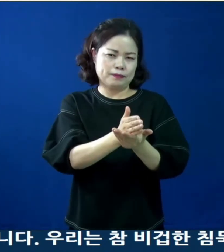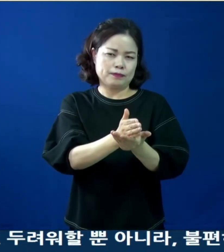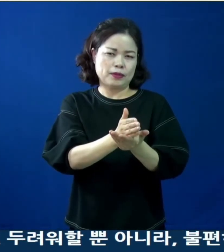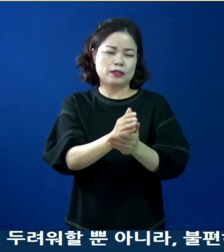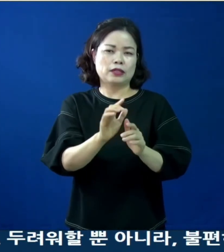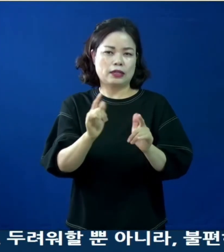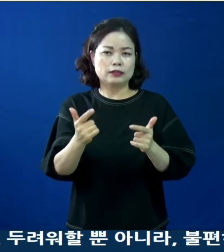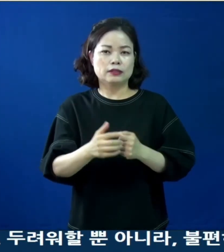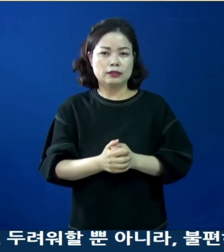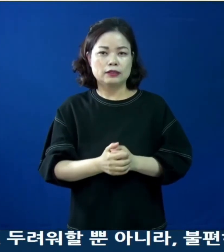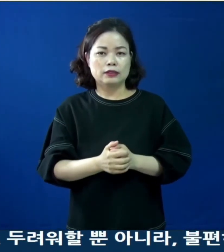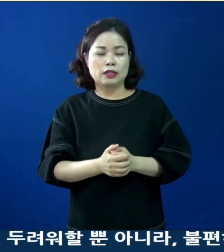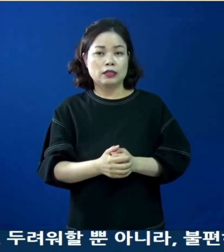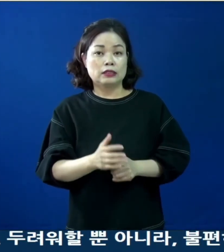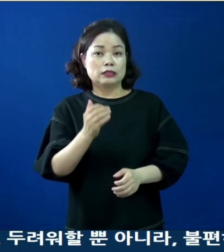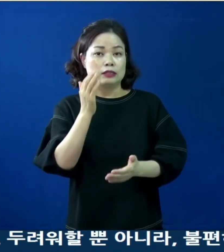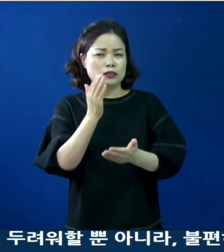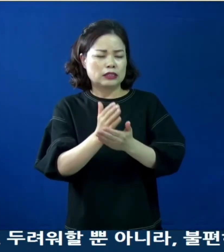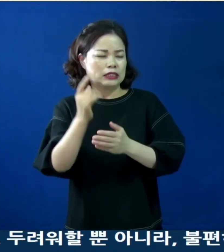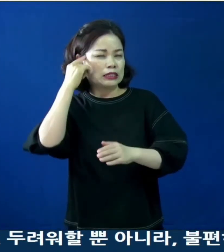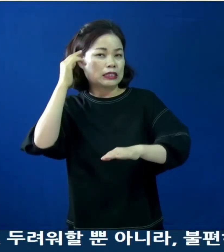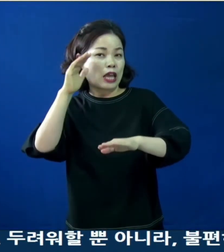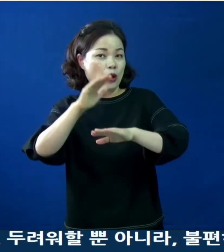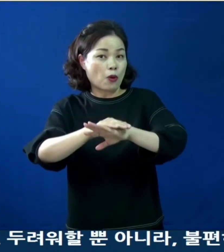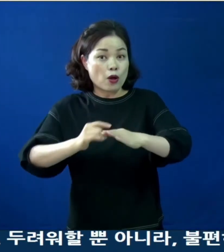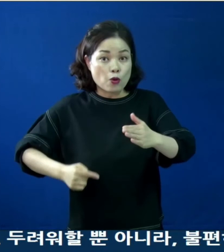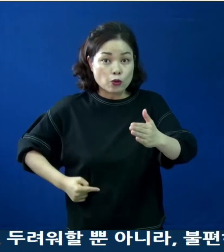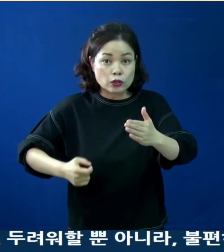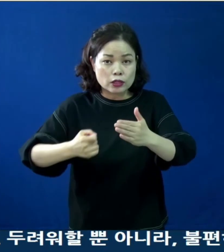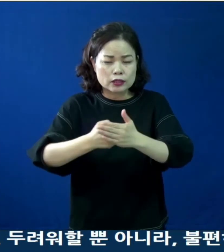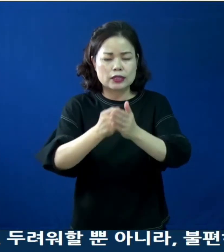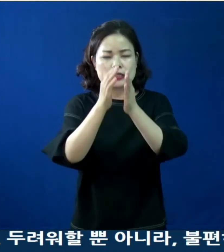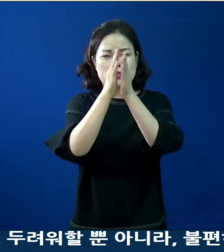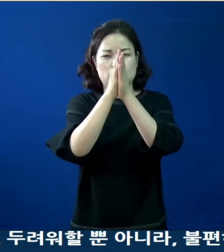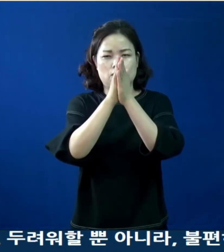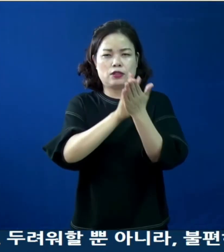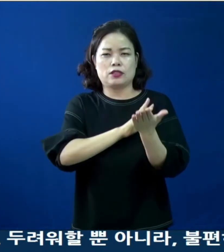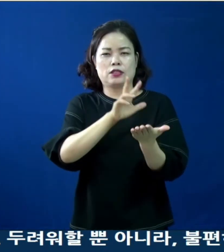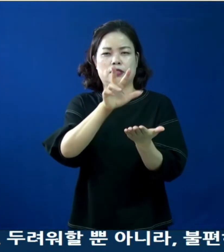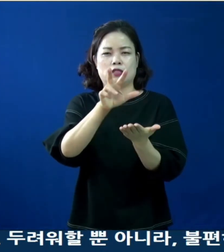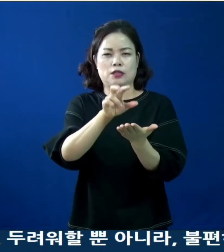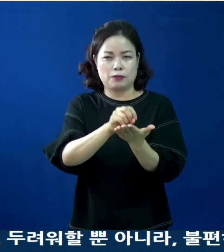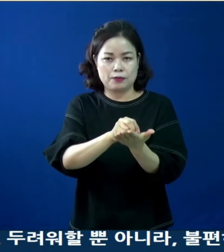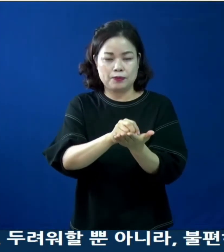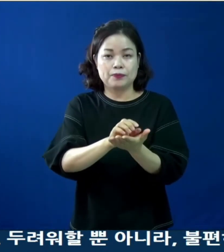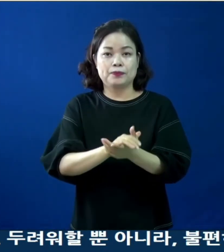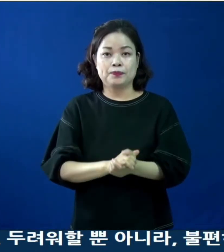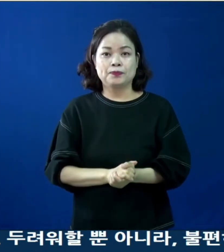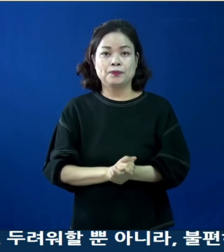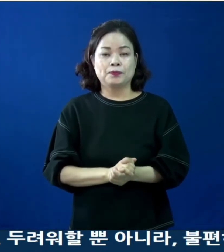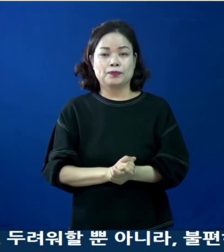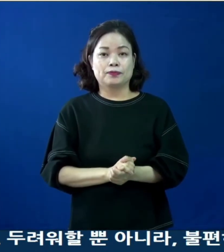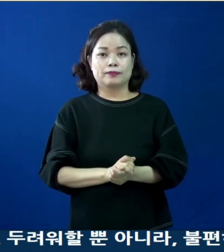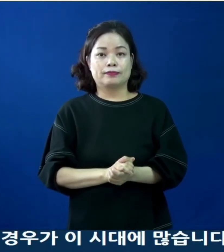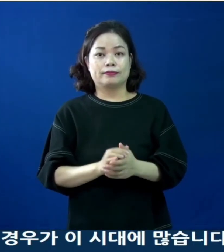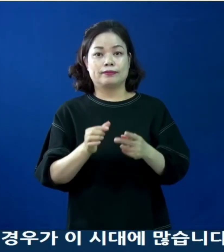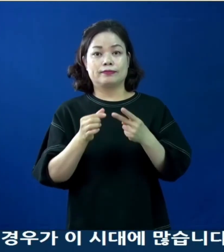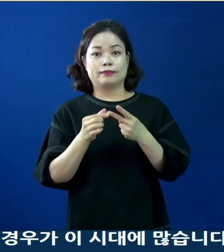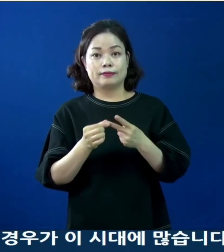있는 그런 지혜와 용기 달라고 오늘 저녁 우리 기도 제목 삼아봤으면 좋겠습니다. 두